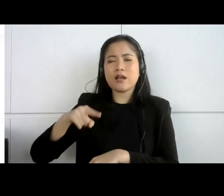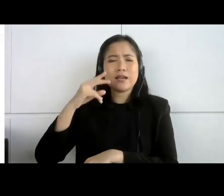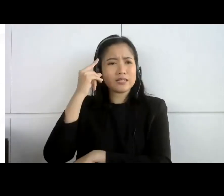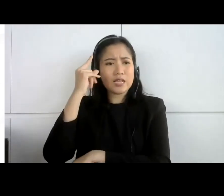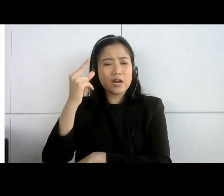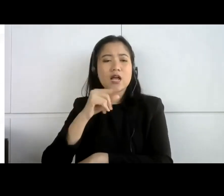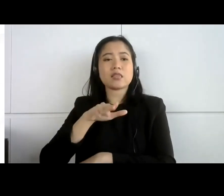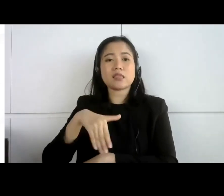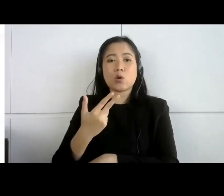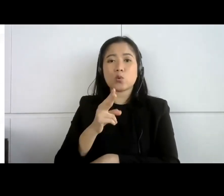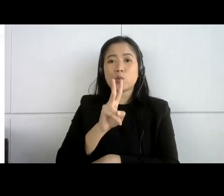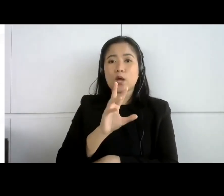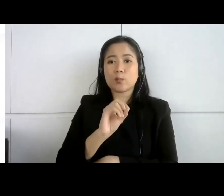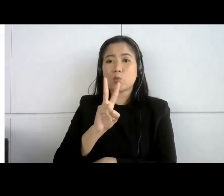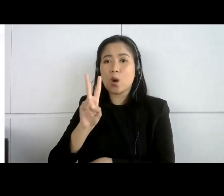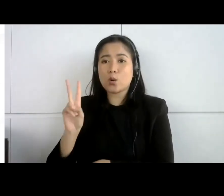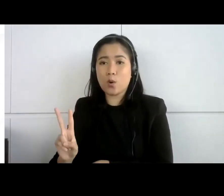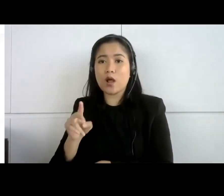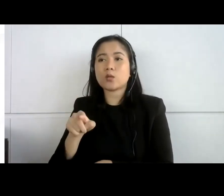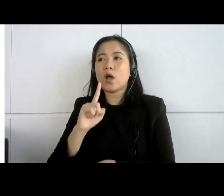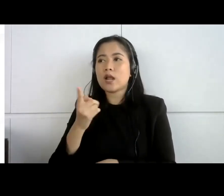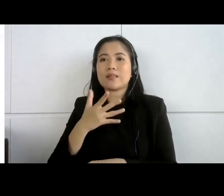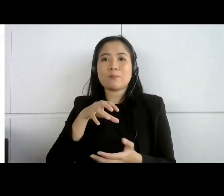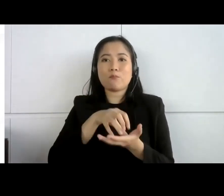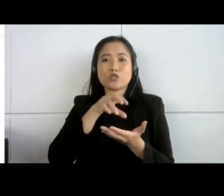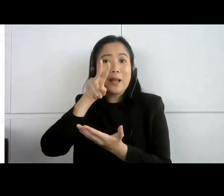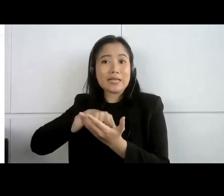2022 untuk penambahan pos baca